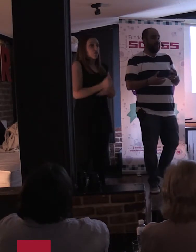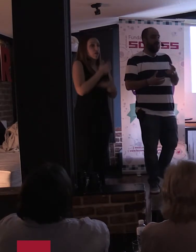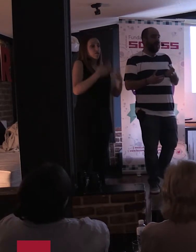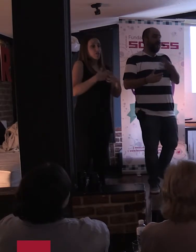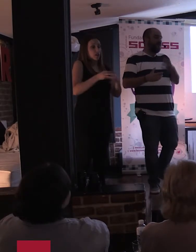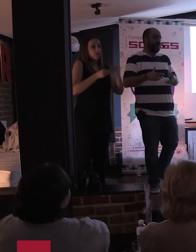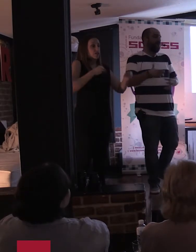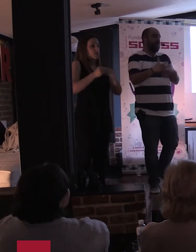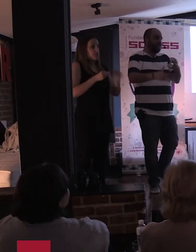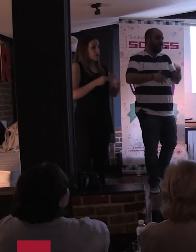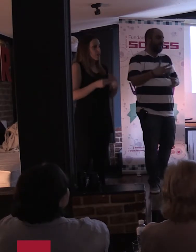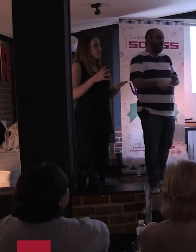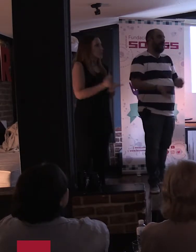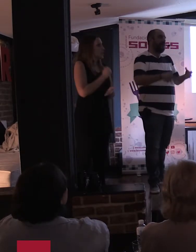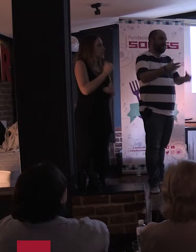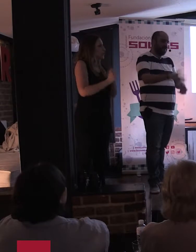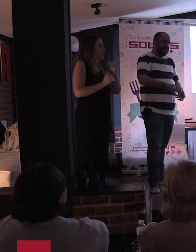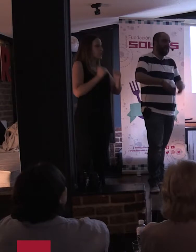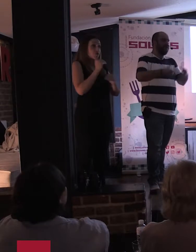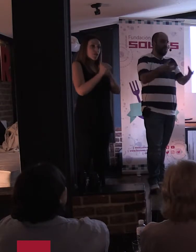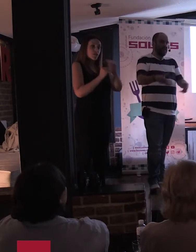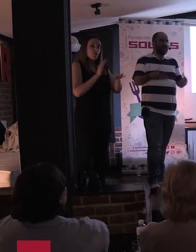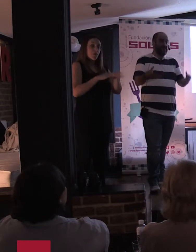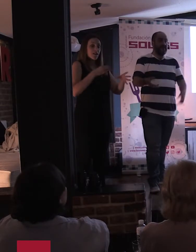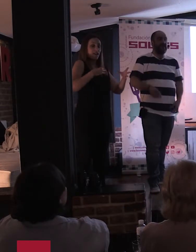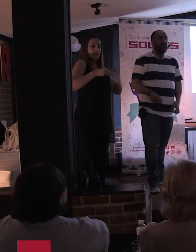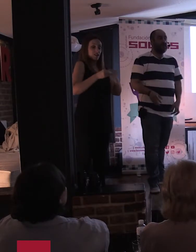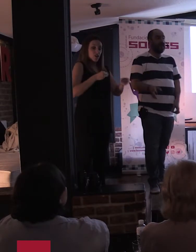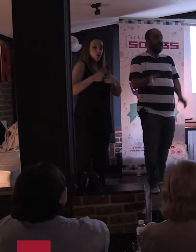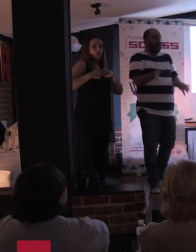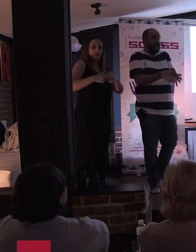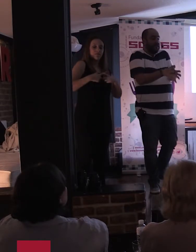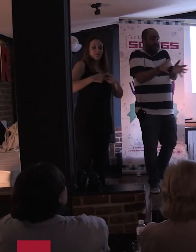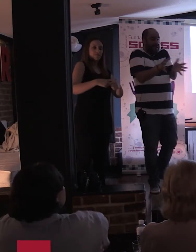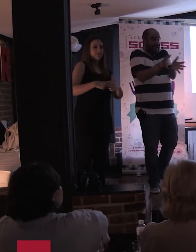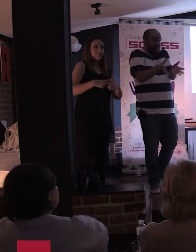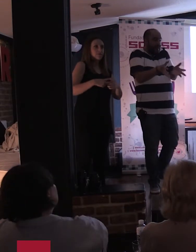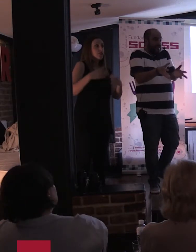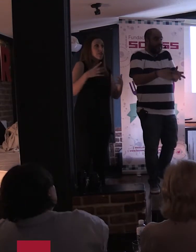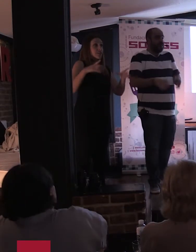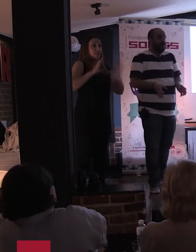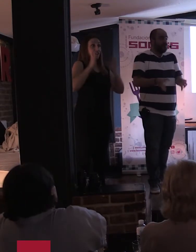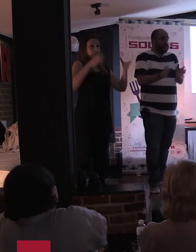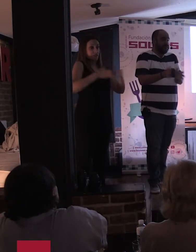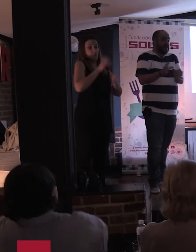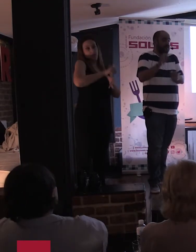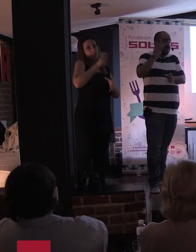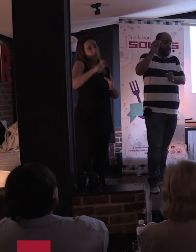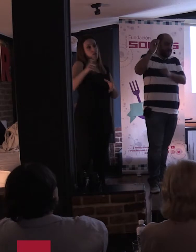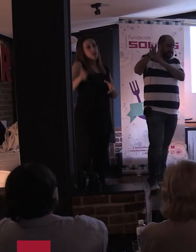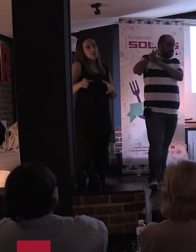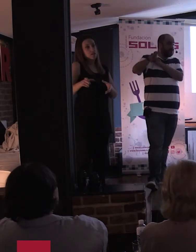materiales y todo el proceso para aislar el material, biocompatibilizarlo y tal, el equipo de gente que tenemos es